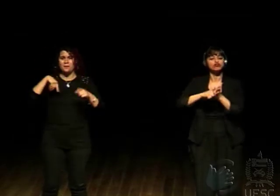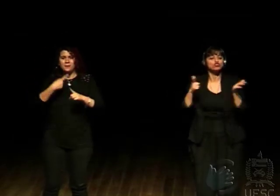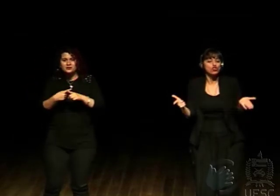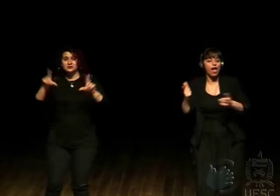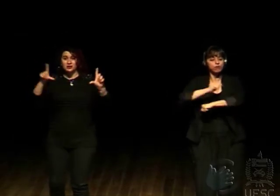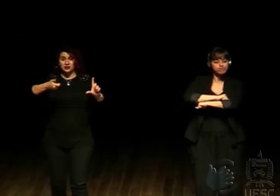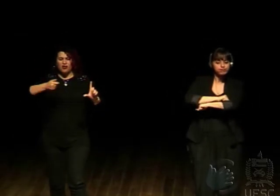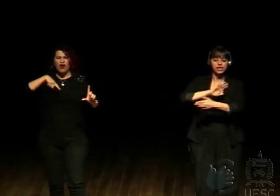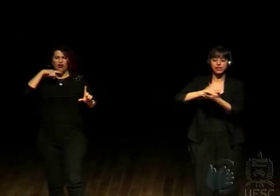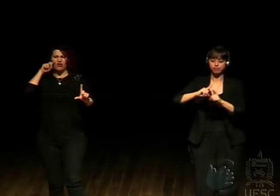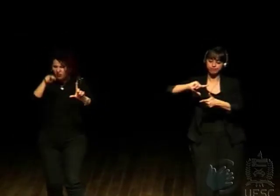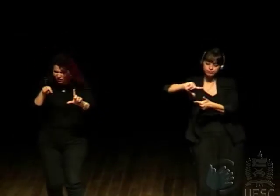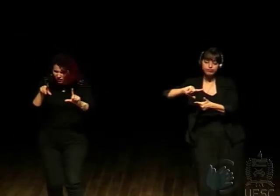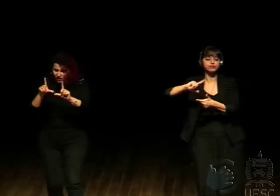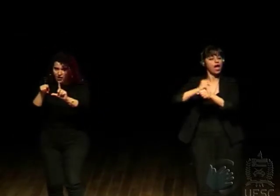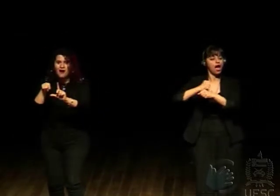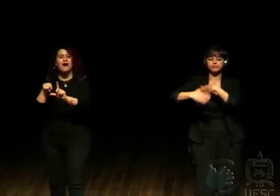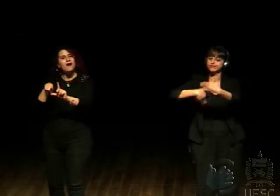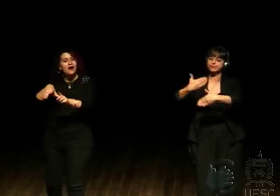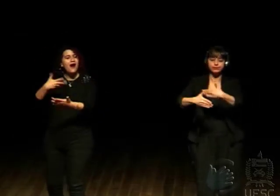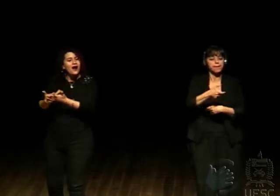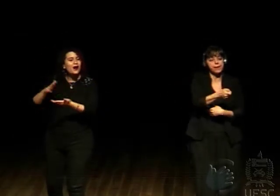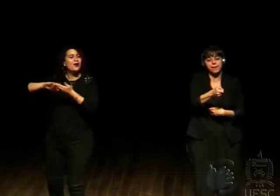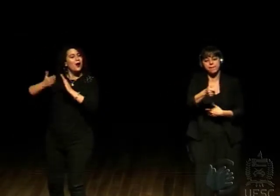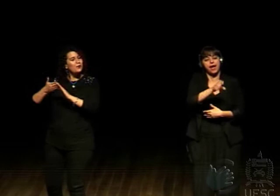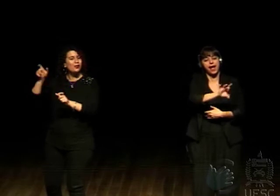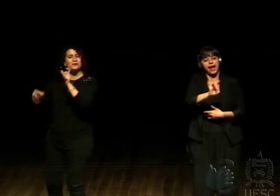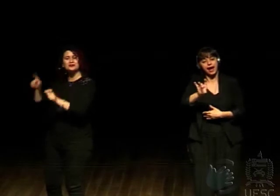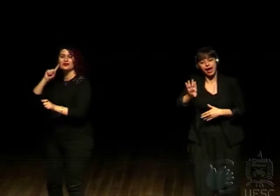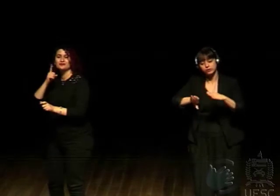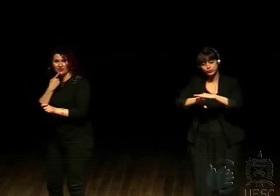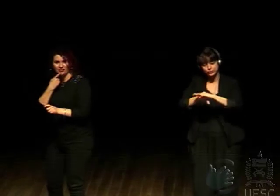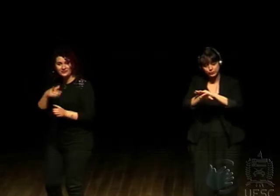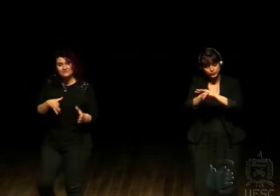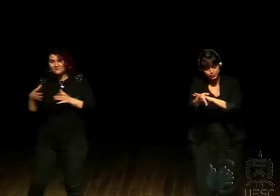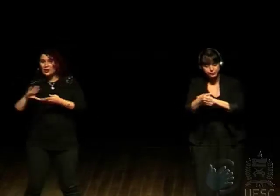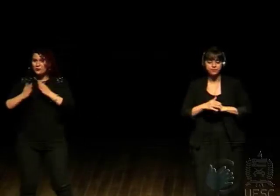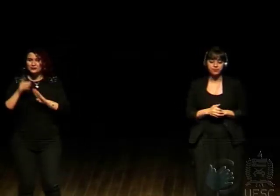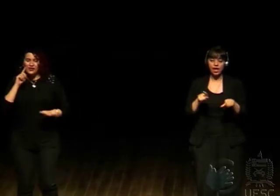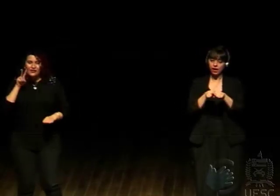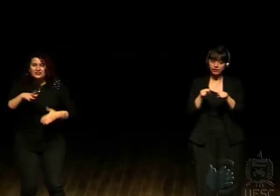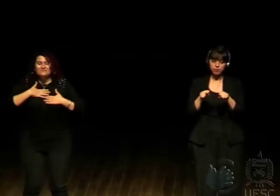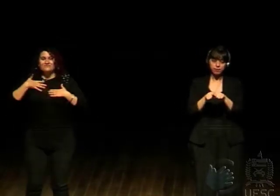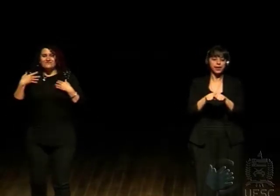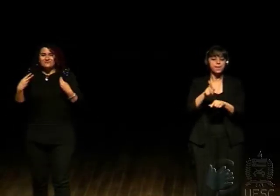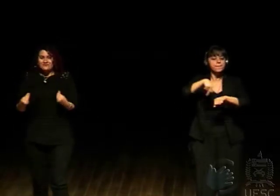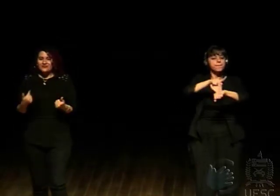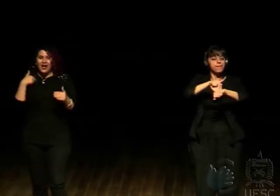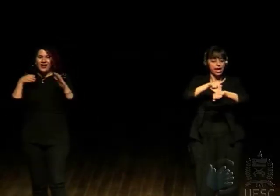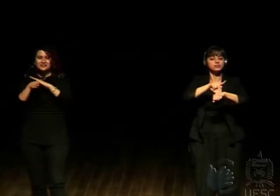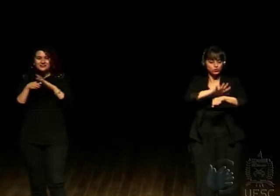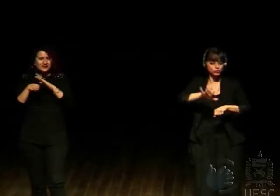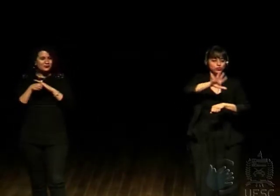chilena, durante todo el año, con turno en los canales. A partir de eso, entonces, a nivel nacional, se